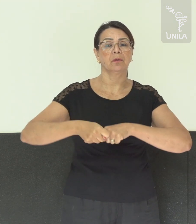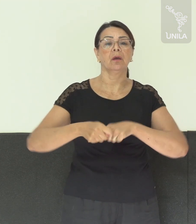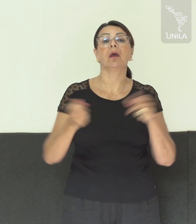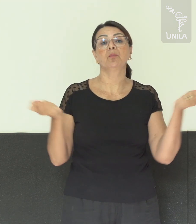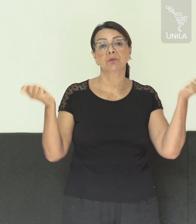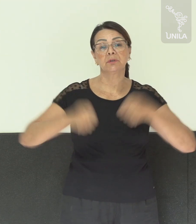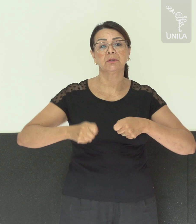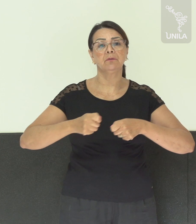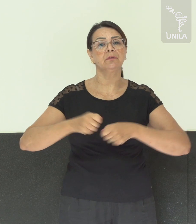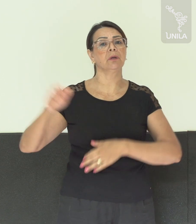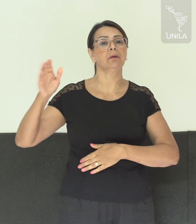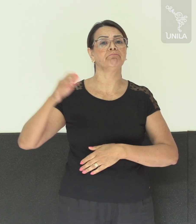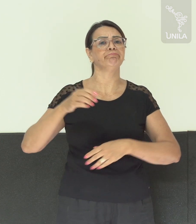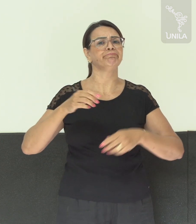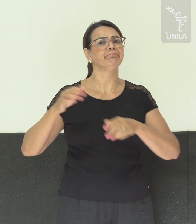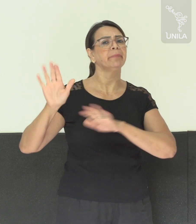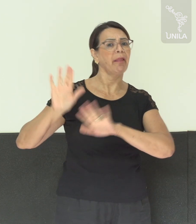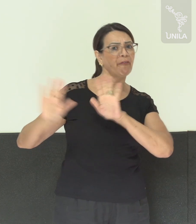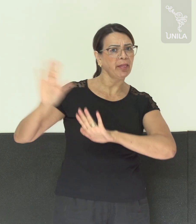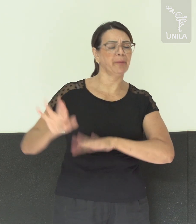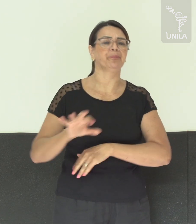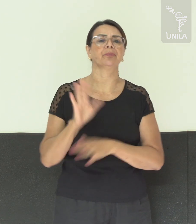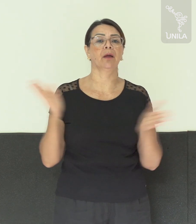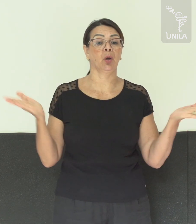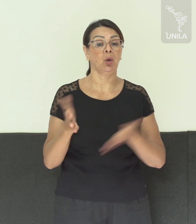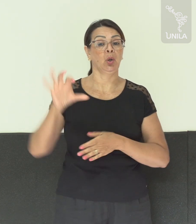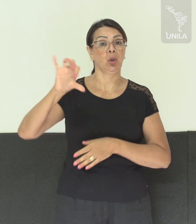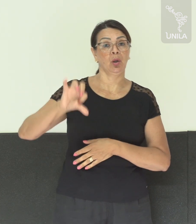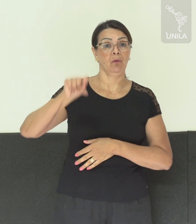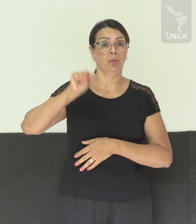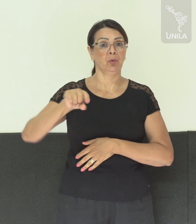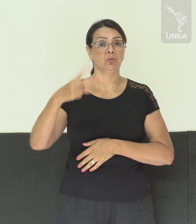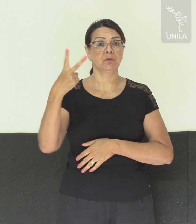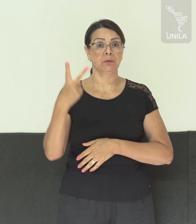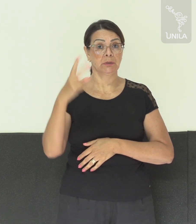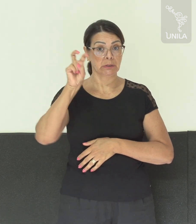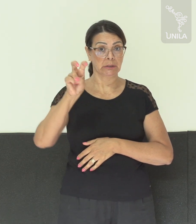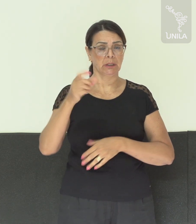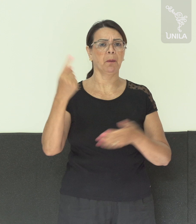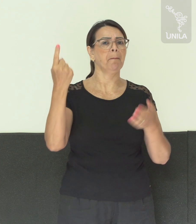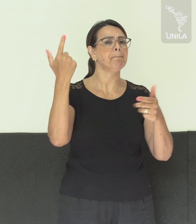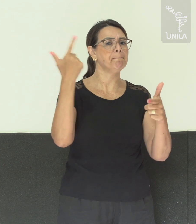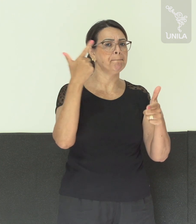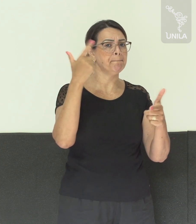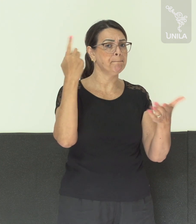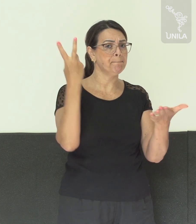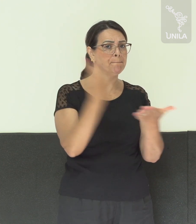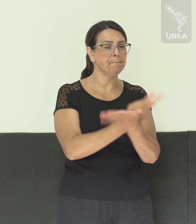defesa. 9.5. É vedada, de acordo com a Lei nº